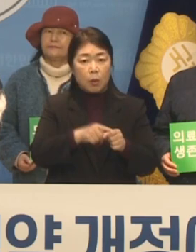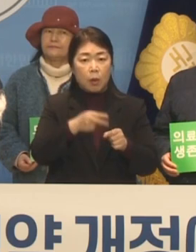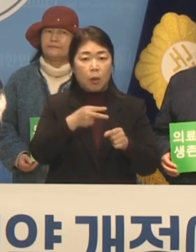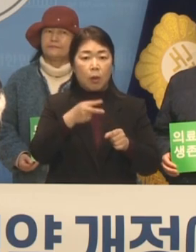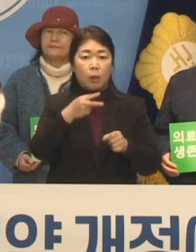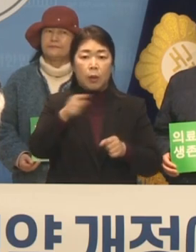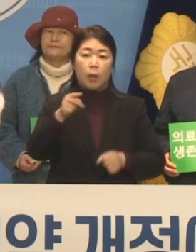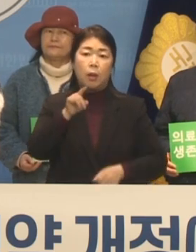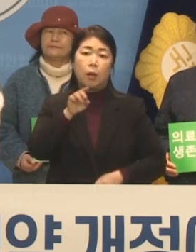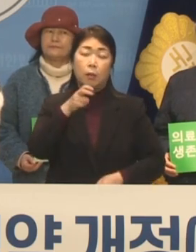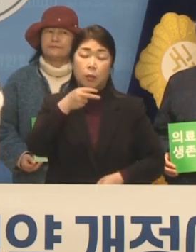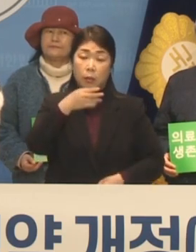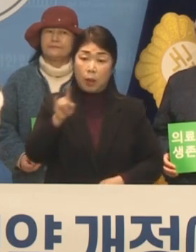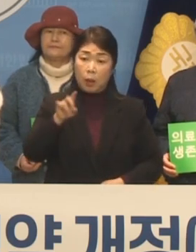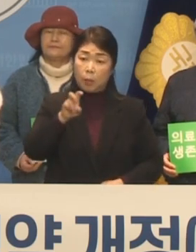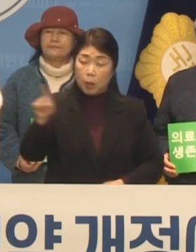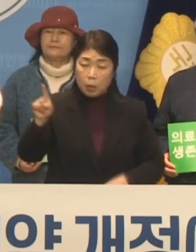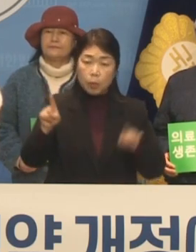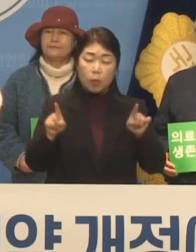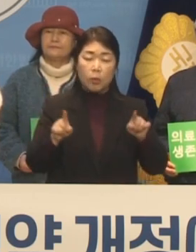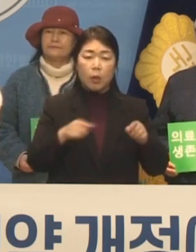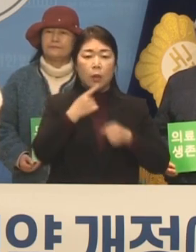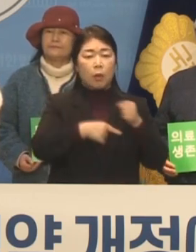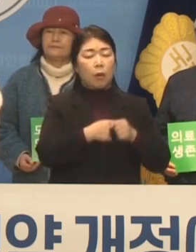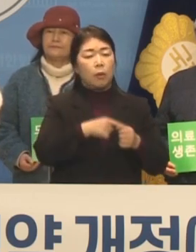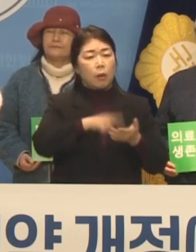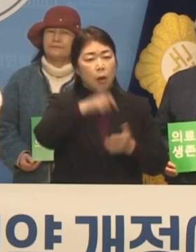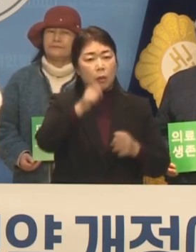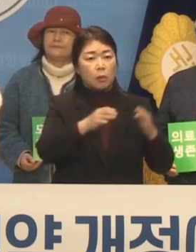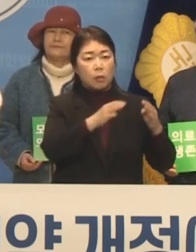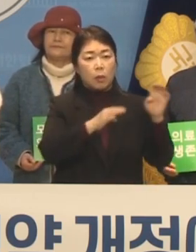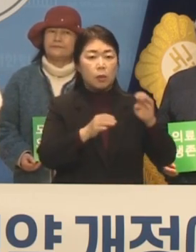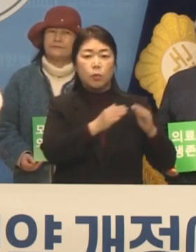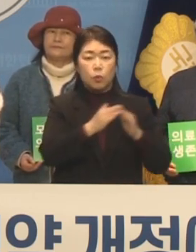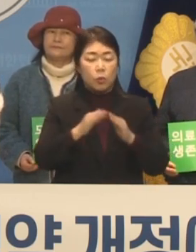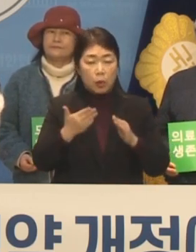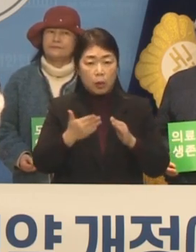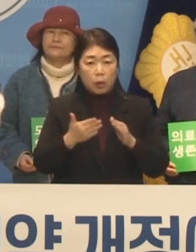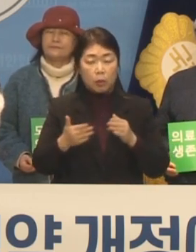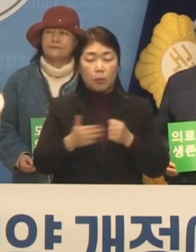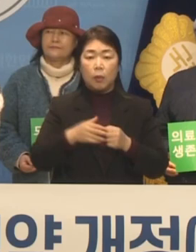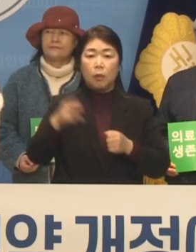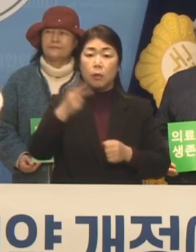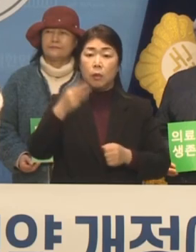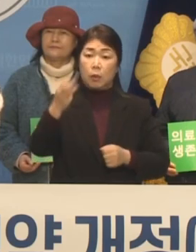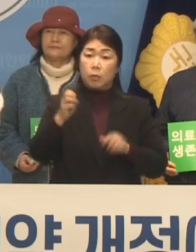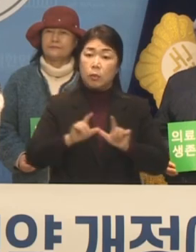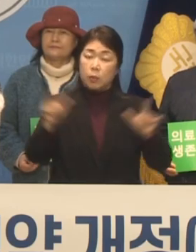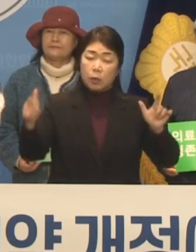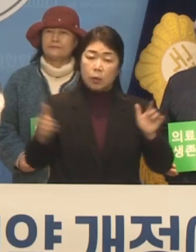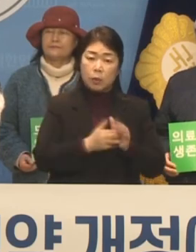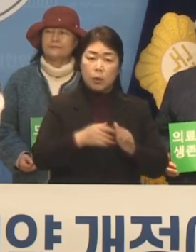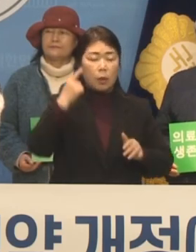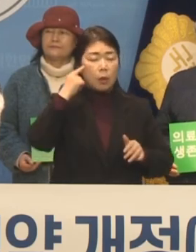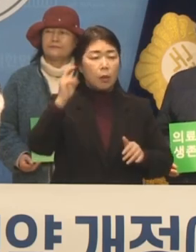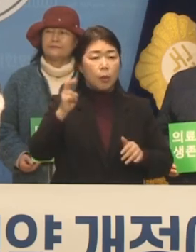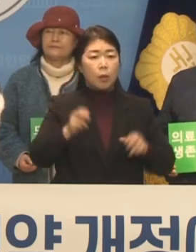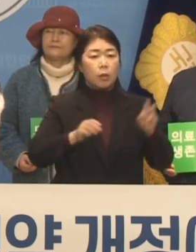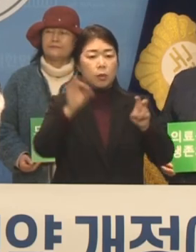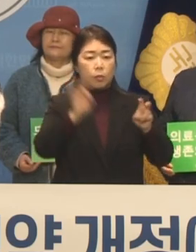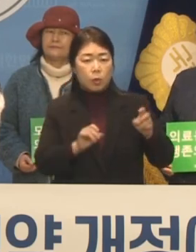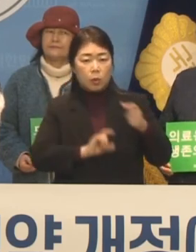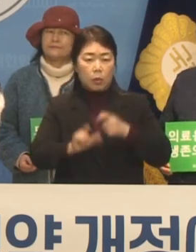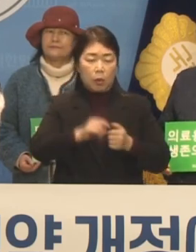약 40조 원으로 2030년까지 연평균 성장률 20%를 기록할 것으로